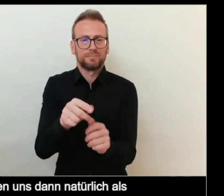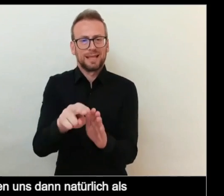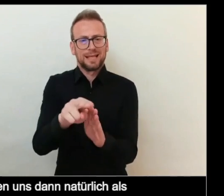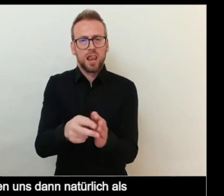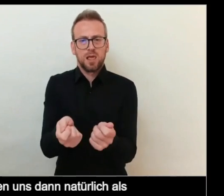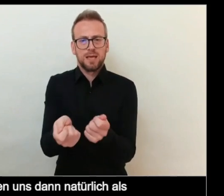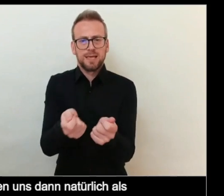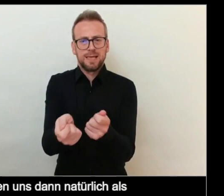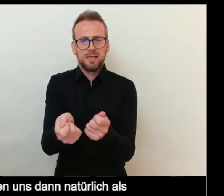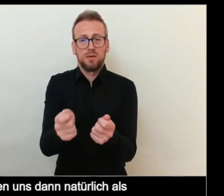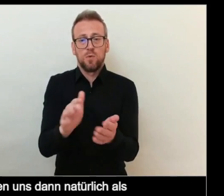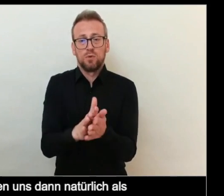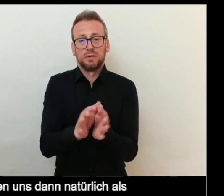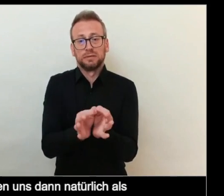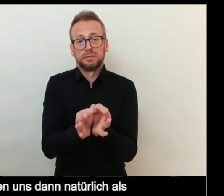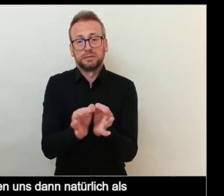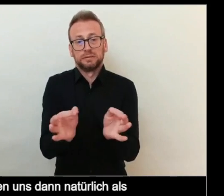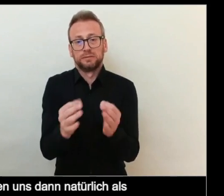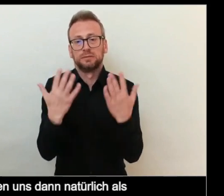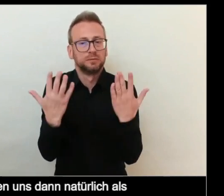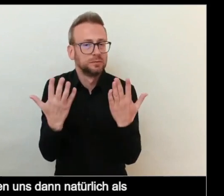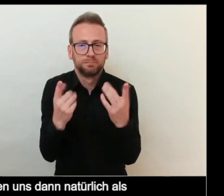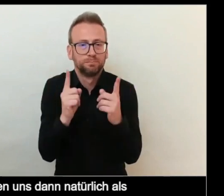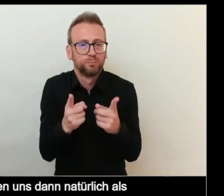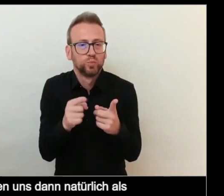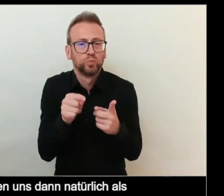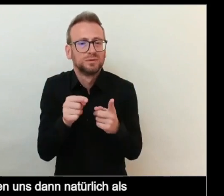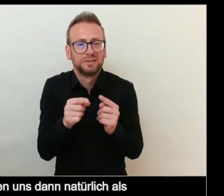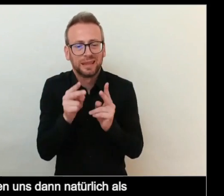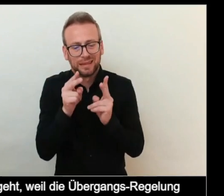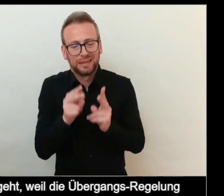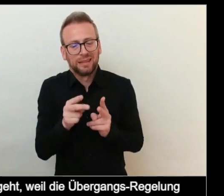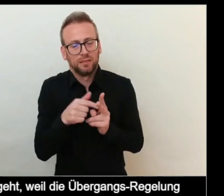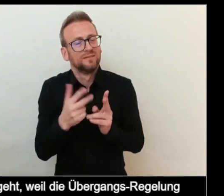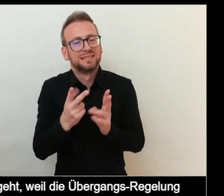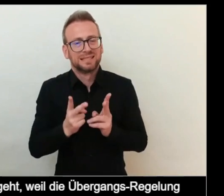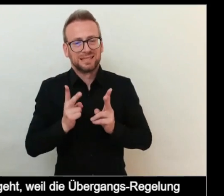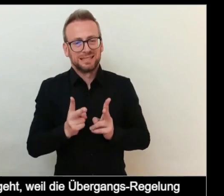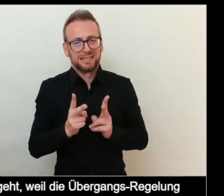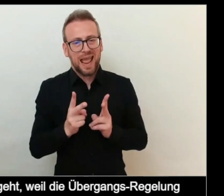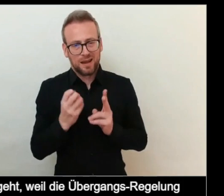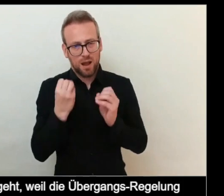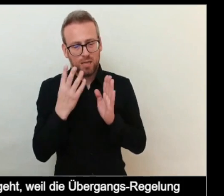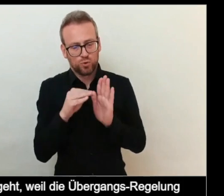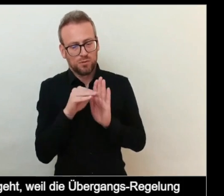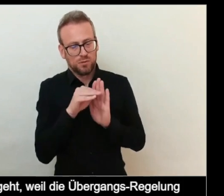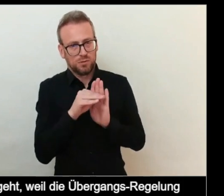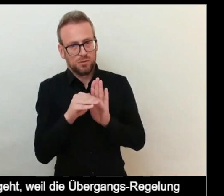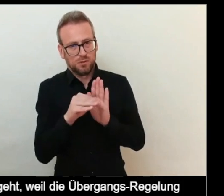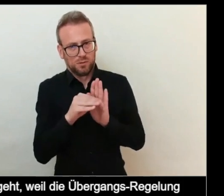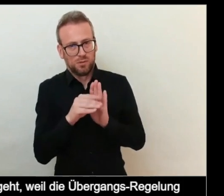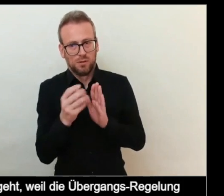ist die formelle Voraussetzung, nämlich der Landtag muss zustimmen, dass